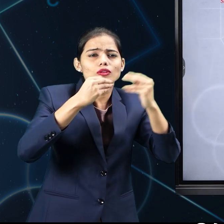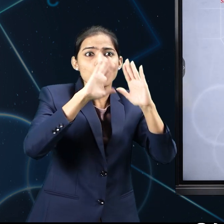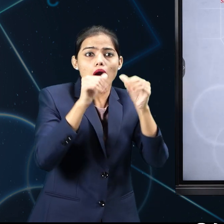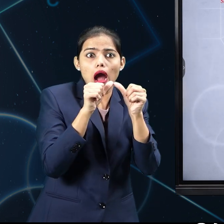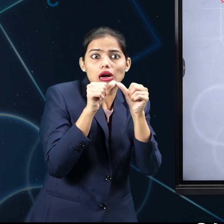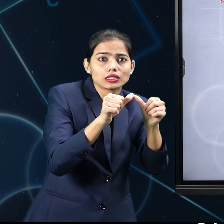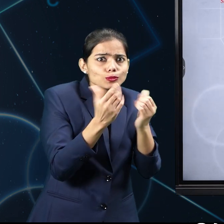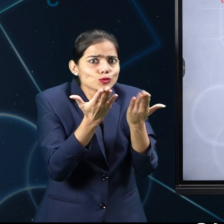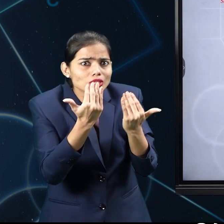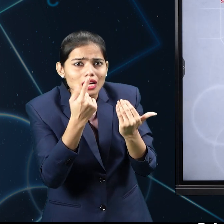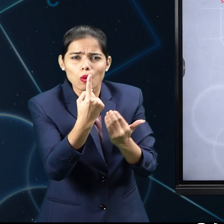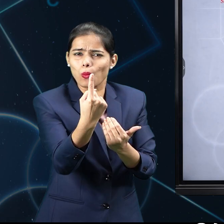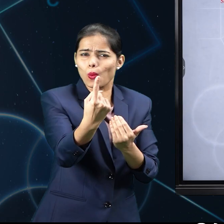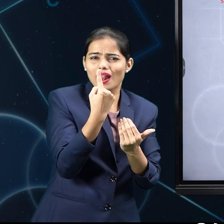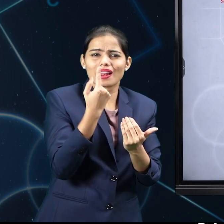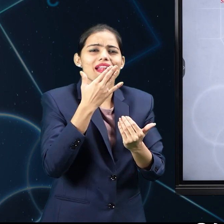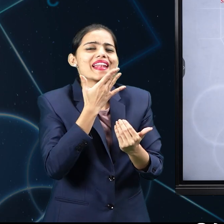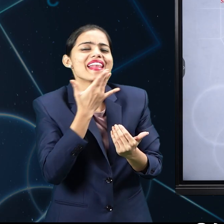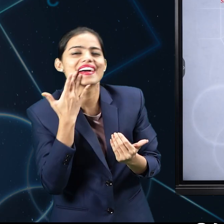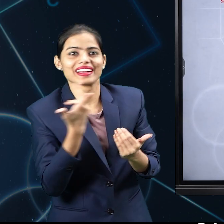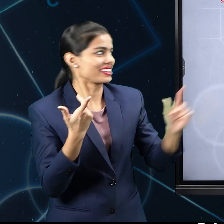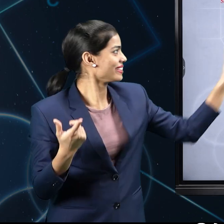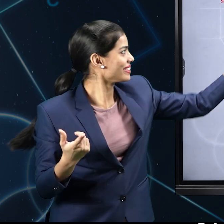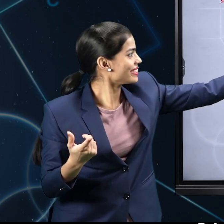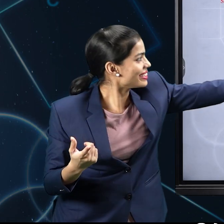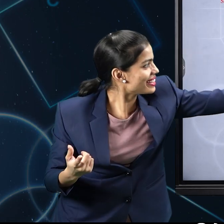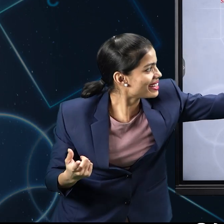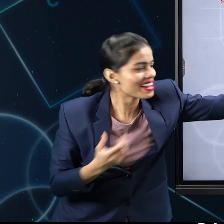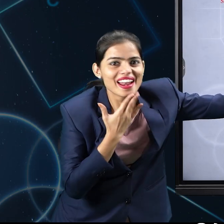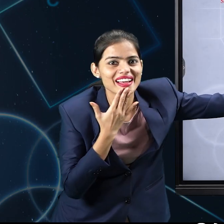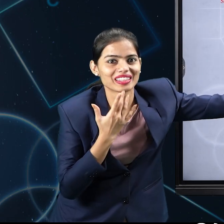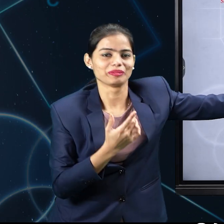याचे उत्तर असे आहे, एकूण फिरवण्याची संख्या आहे 500.